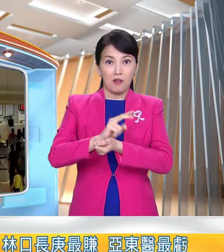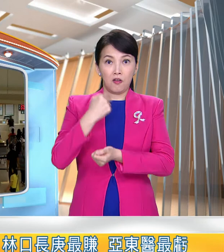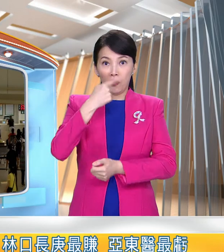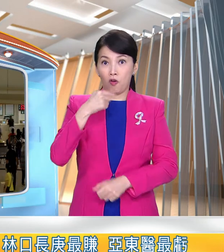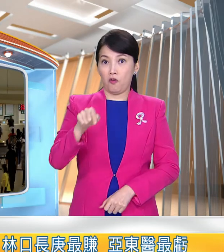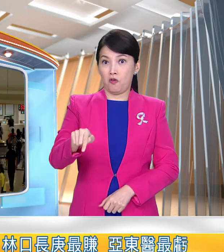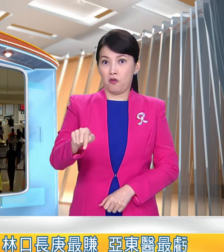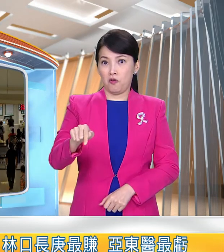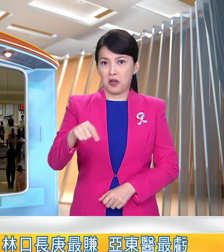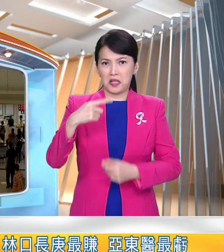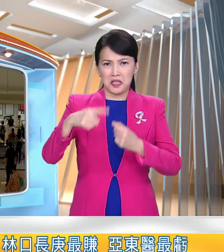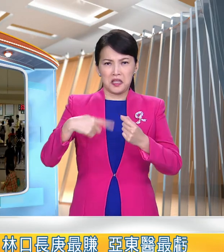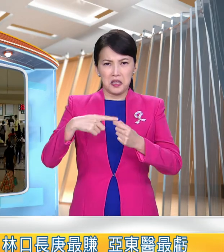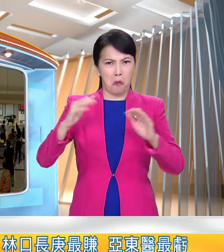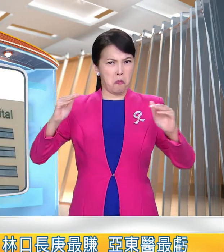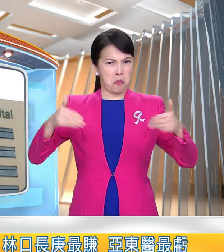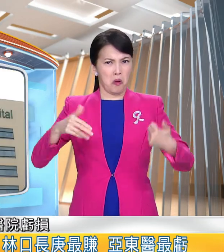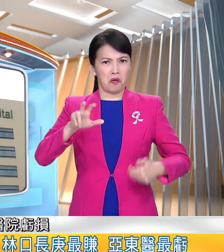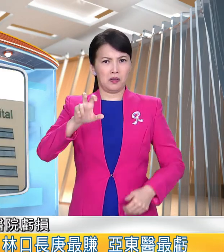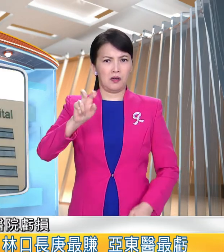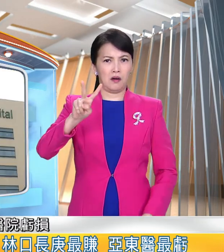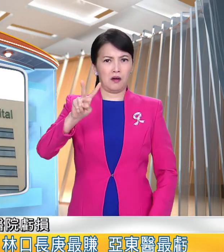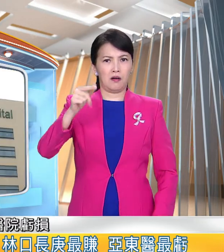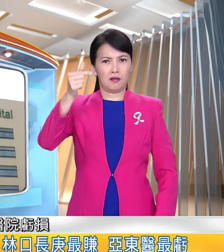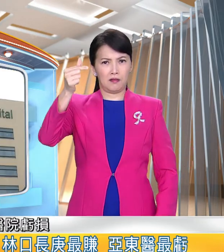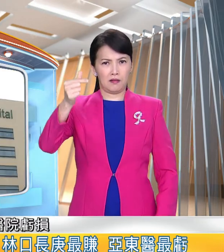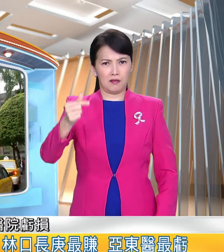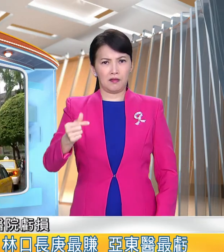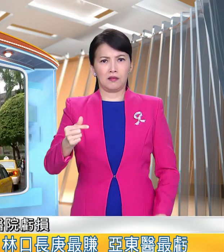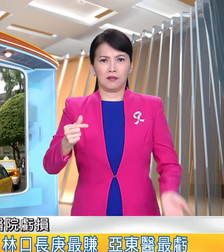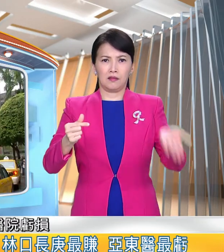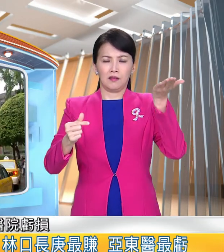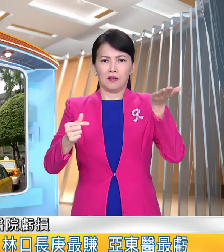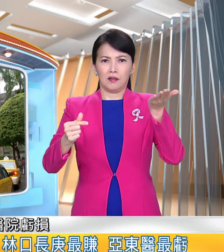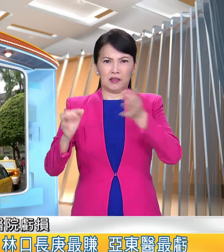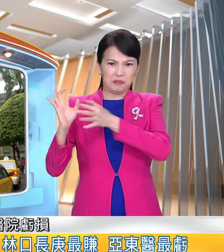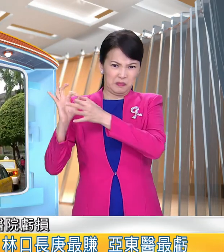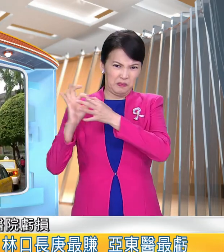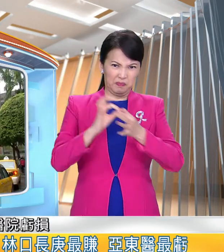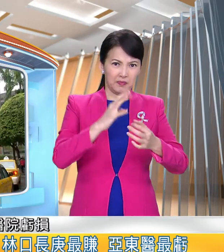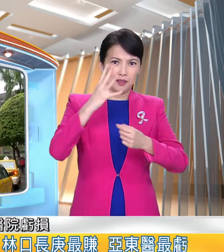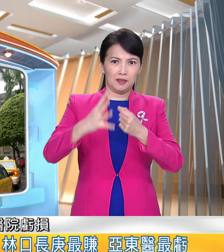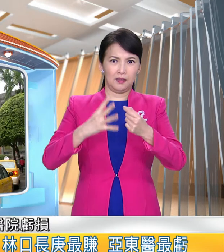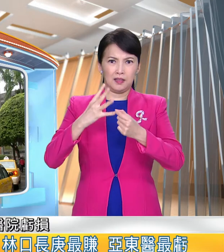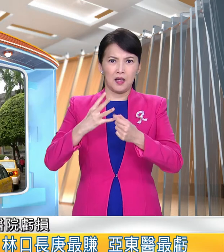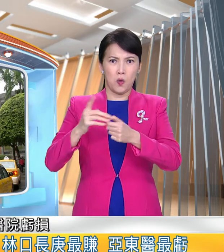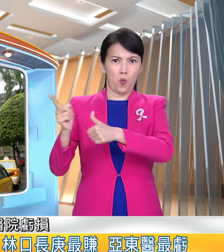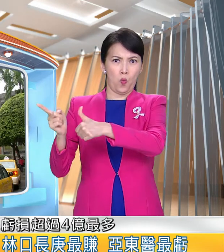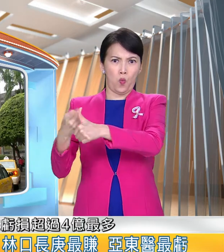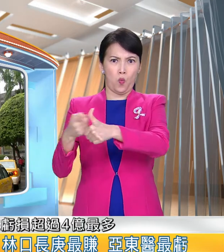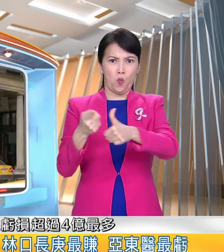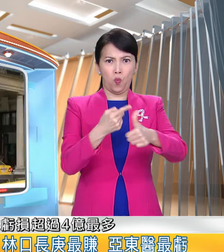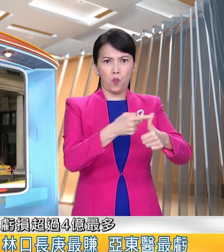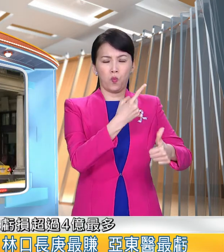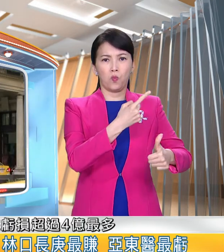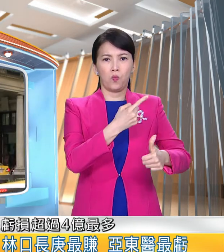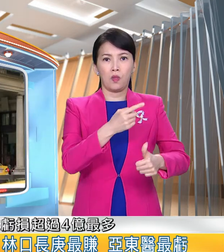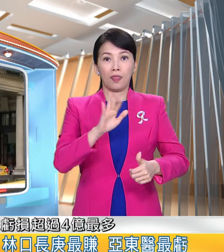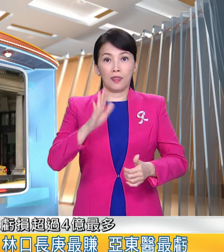冠。而全台有29家的医院是亏损的，其中以亚东医院亏